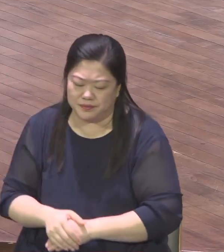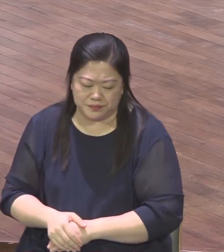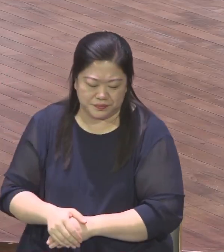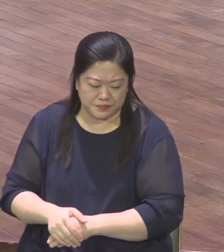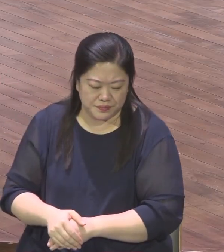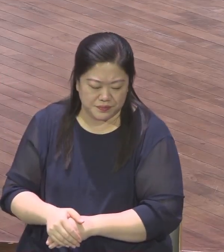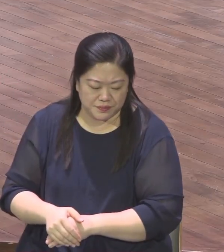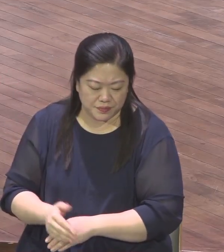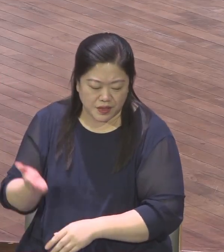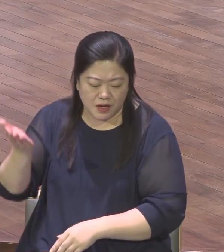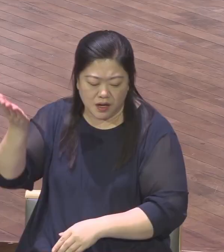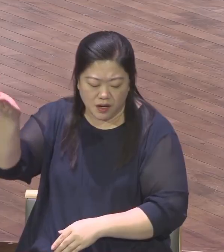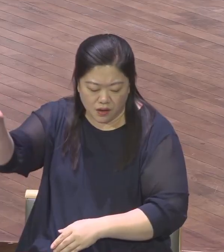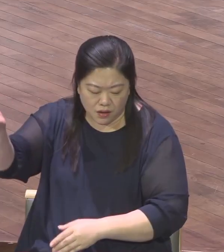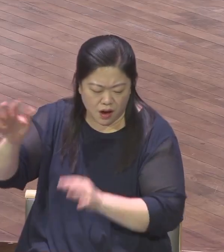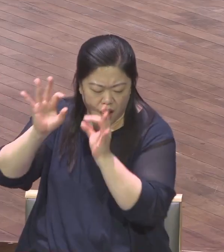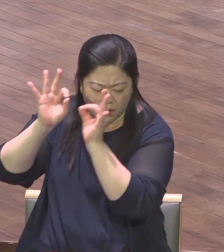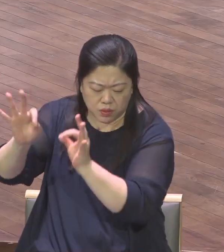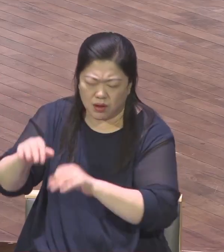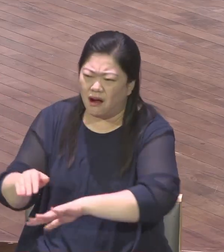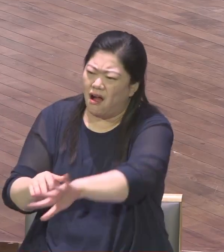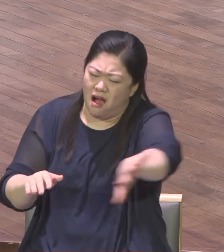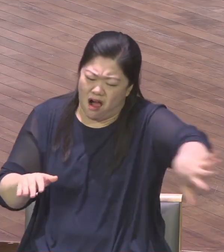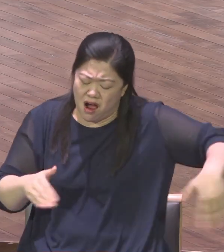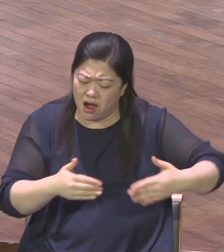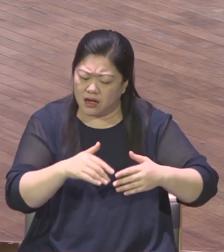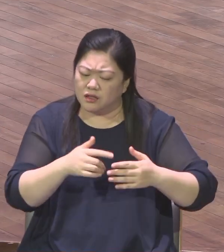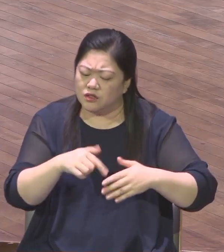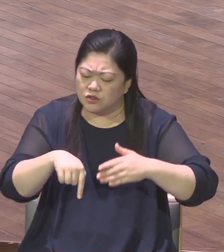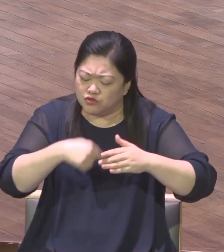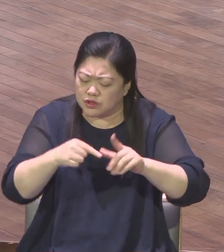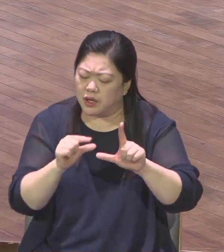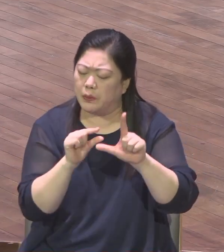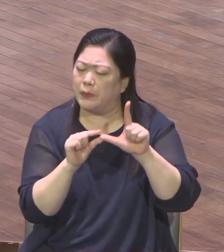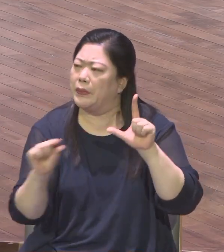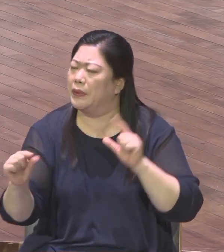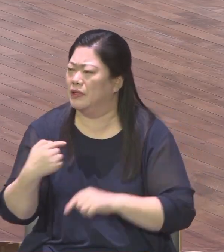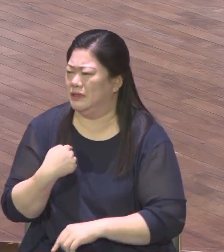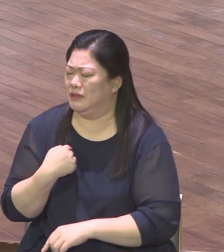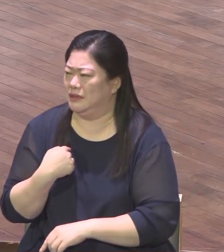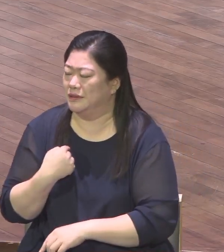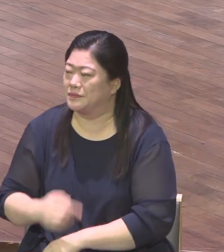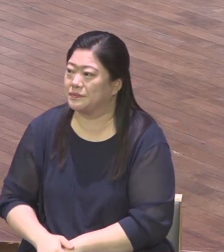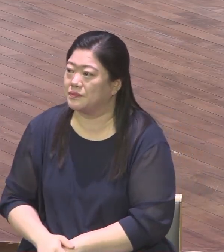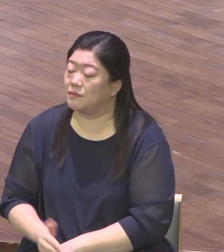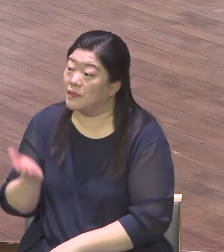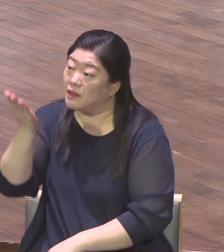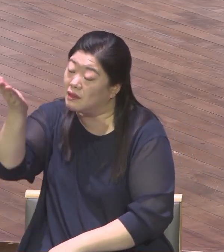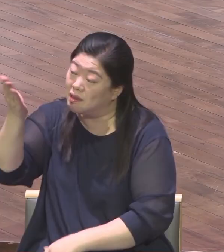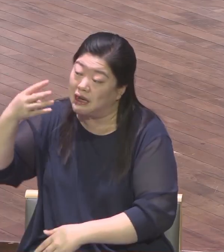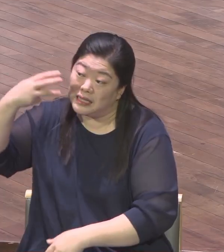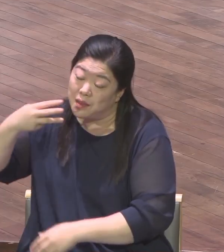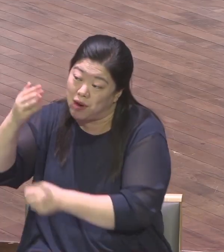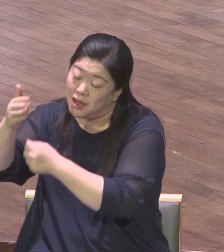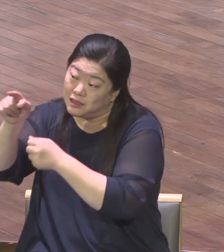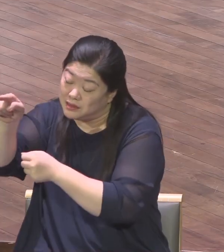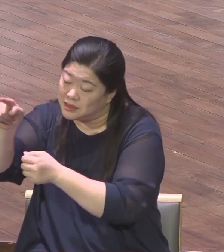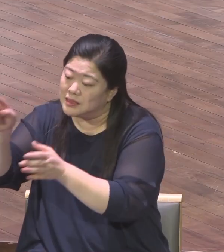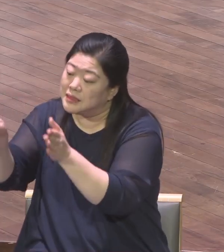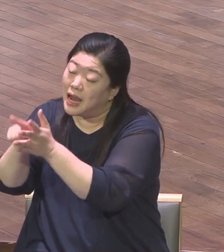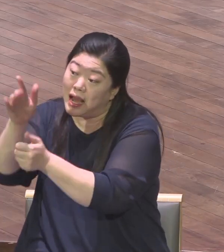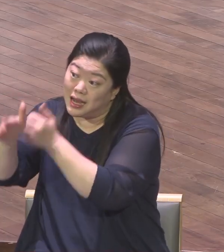바와 같이 우리는 많은 사람 중에서 남은 적은 무리이니 당신의 하나님 여호와께서